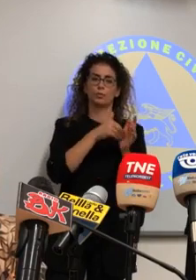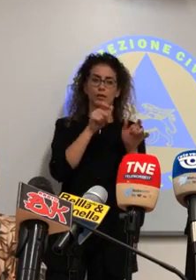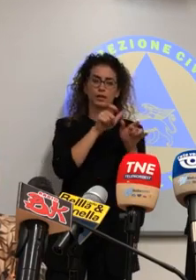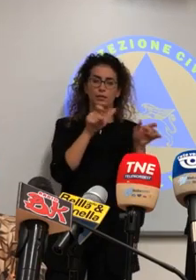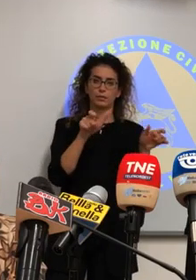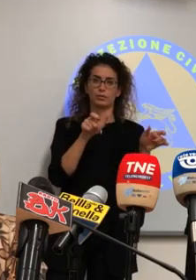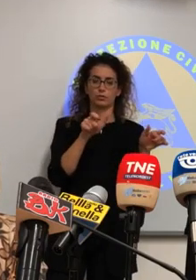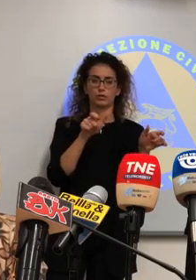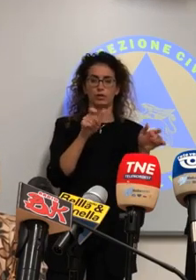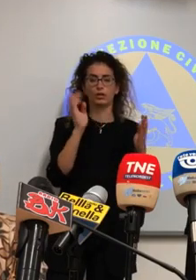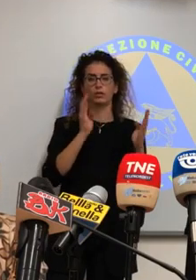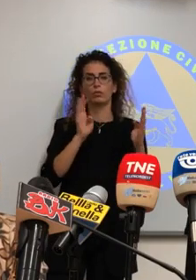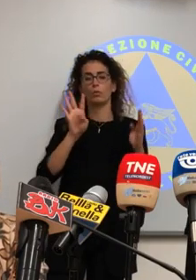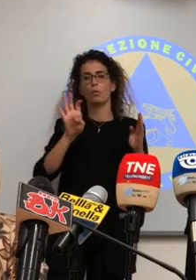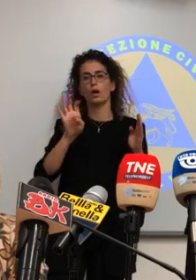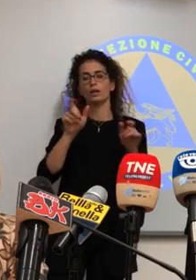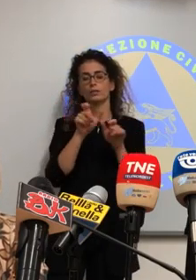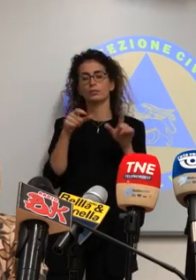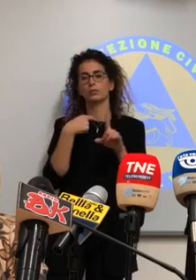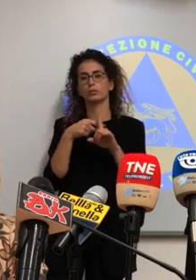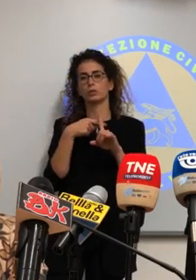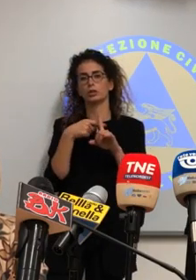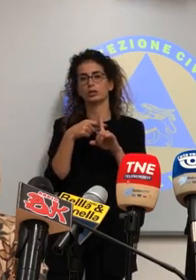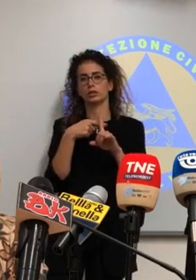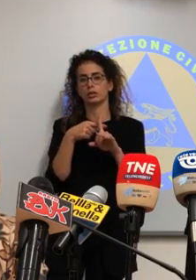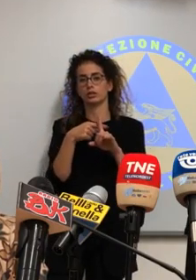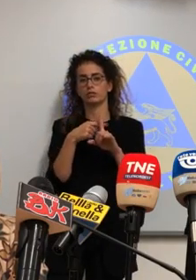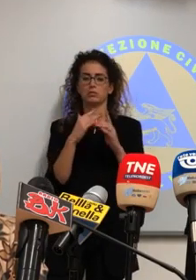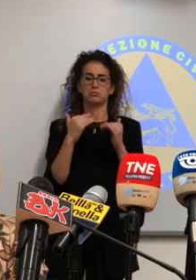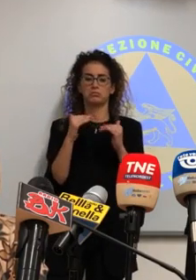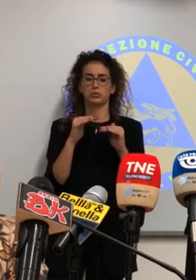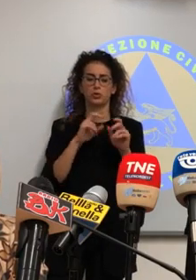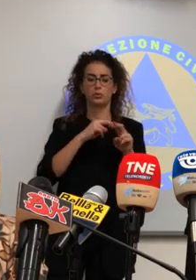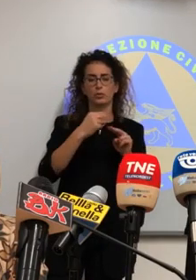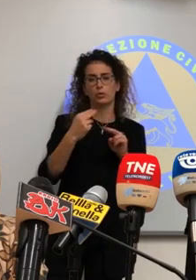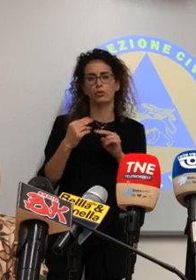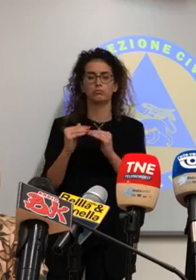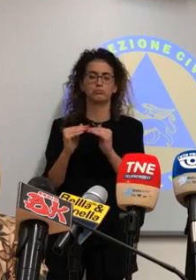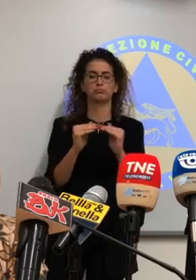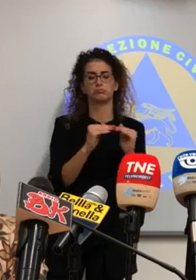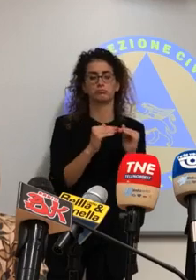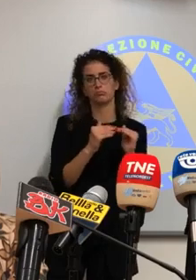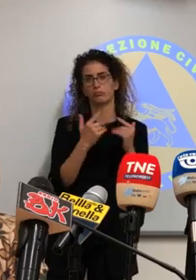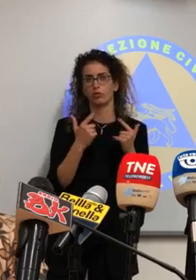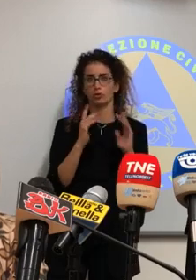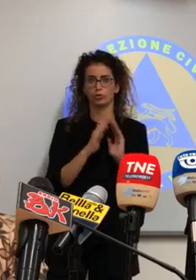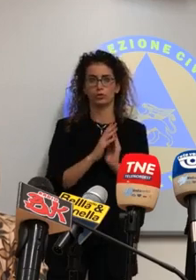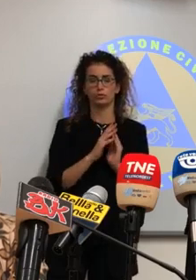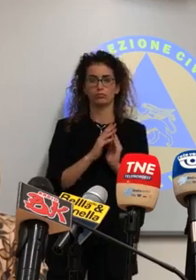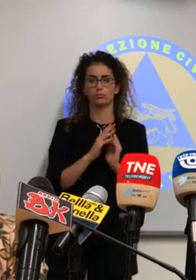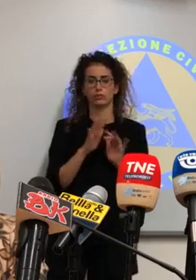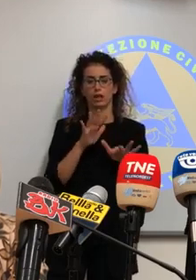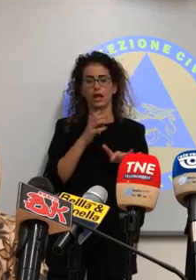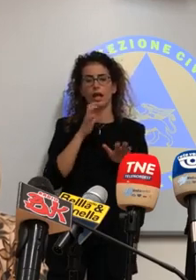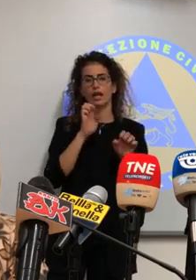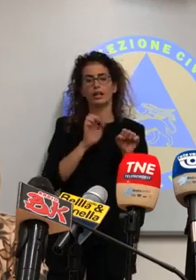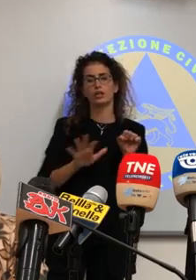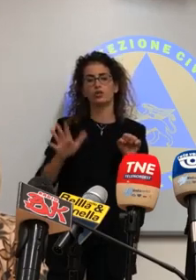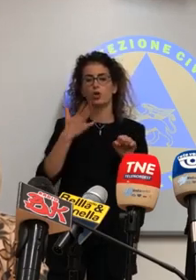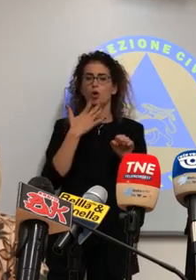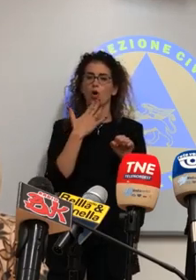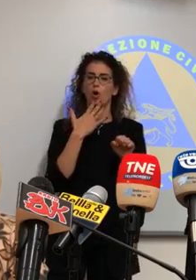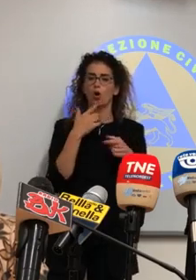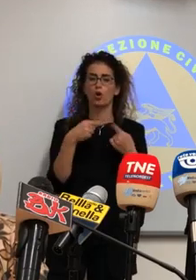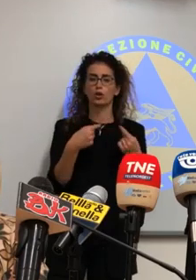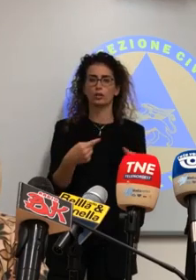una distribuzione insomma dei casi abbastanza uniforme, per fortuna insomma una colorazione della regione